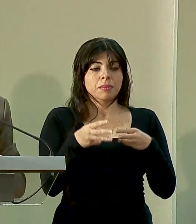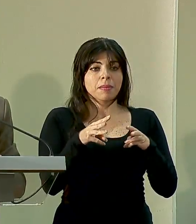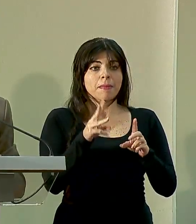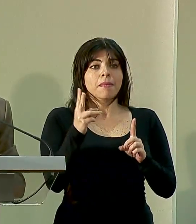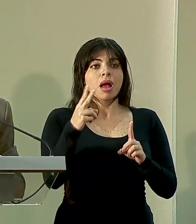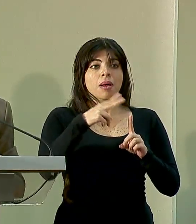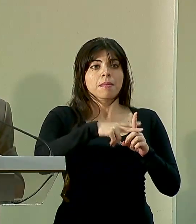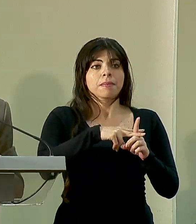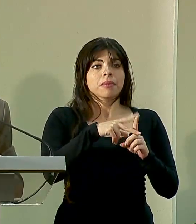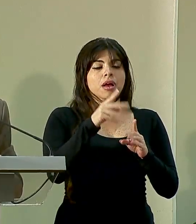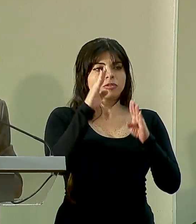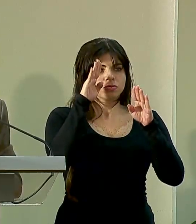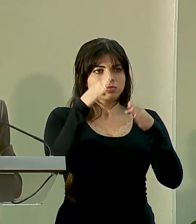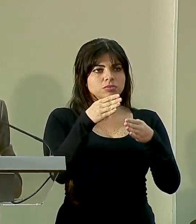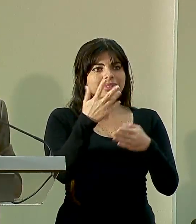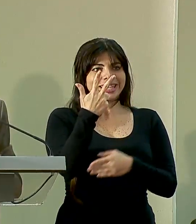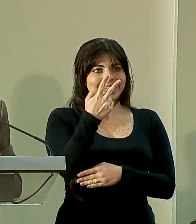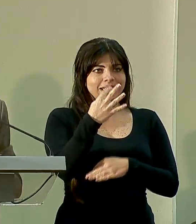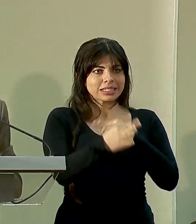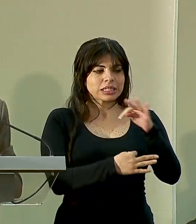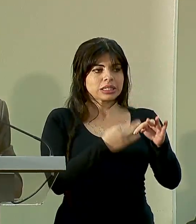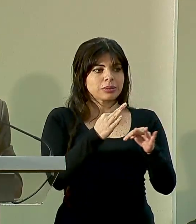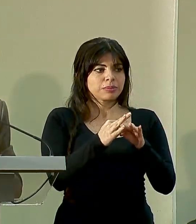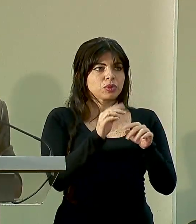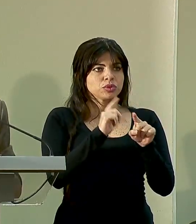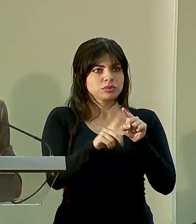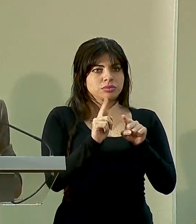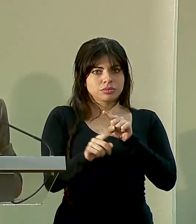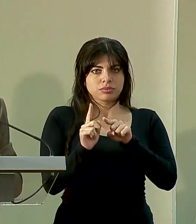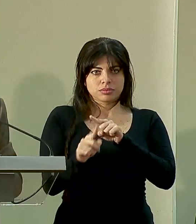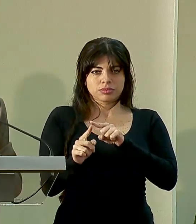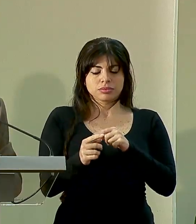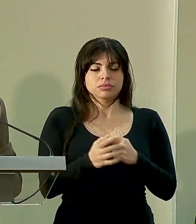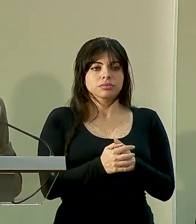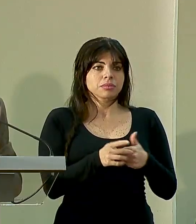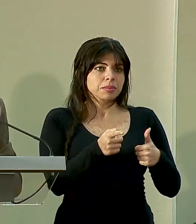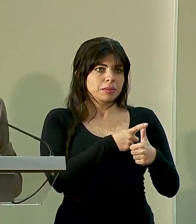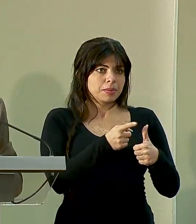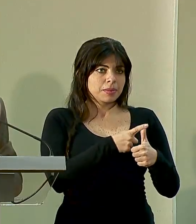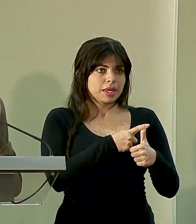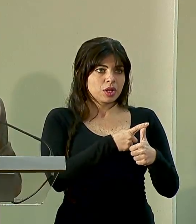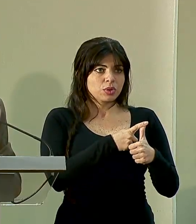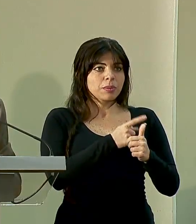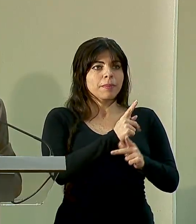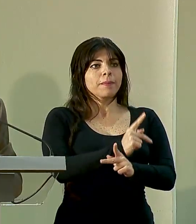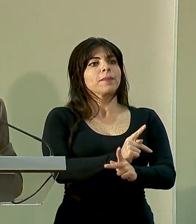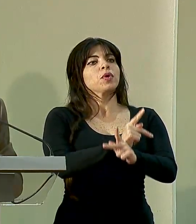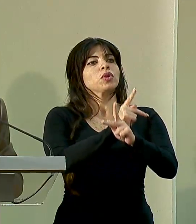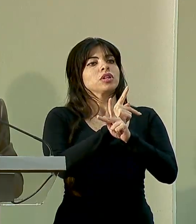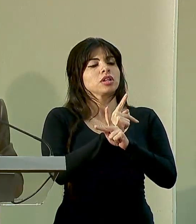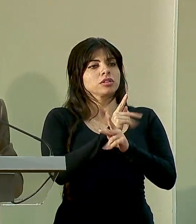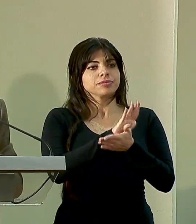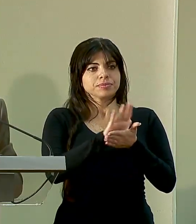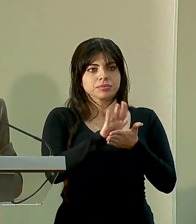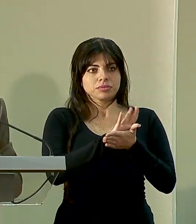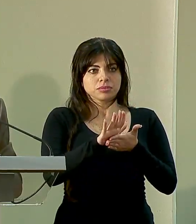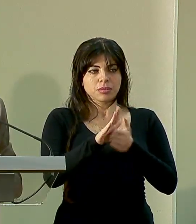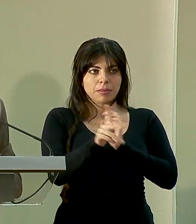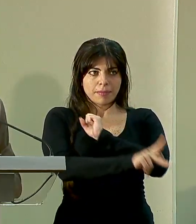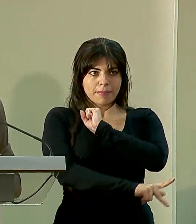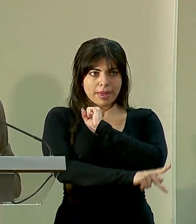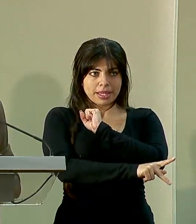adoptadas obedecen a 3 tipos de razones distintas. Primero, la protección fitosanitaria del